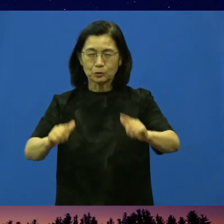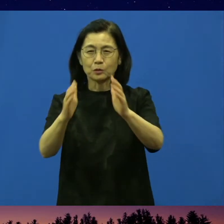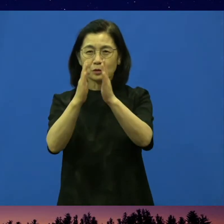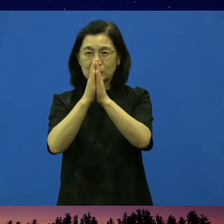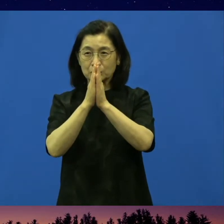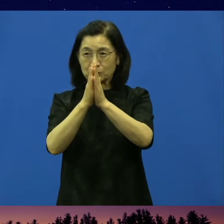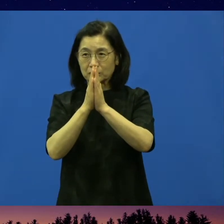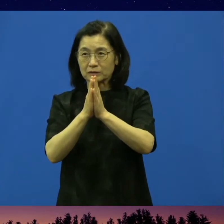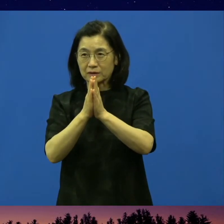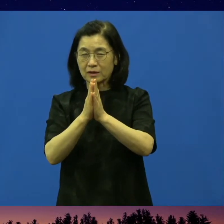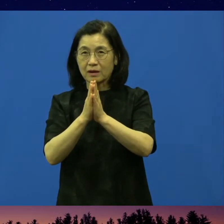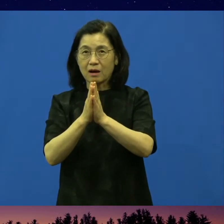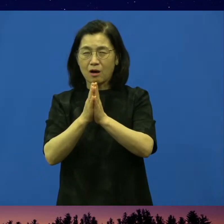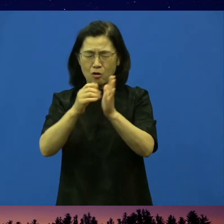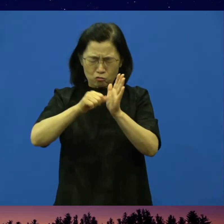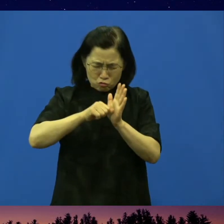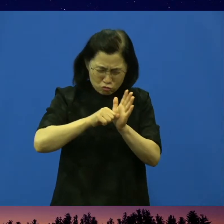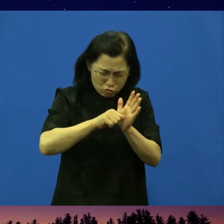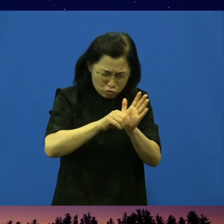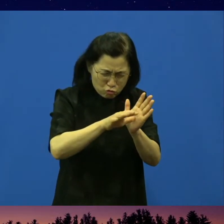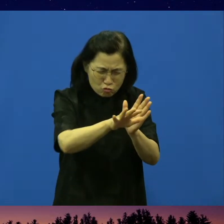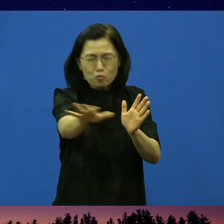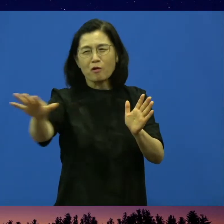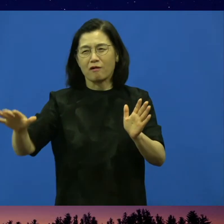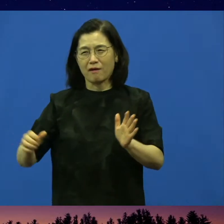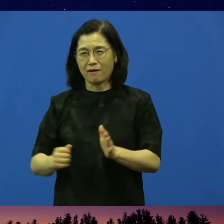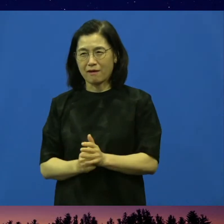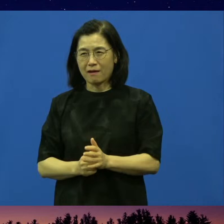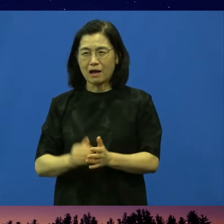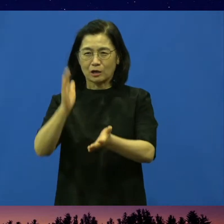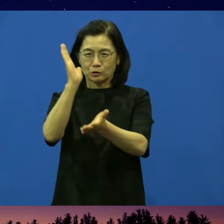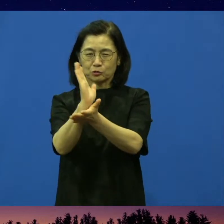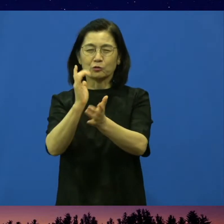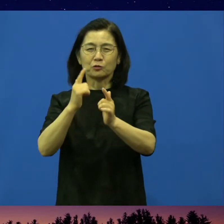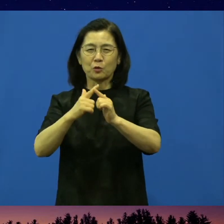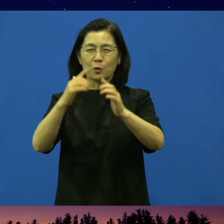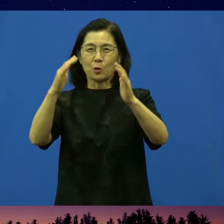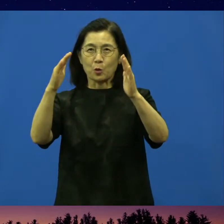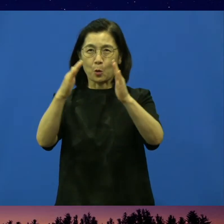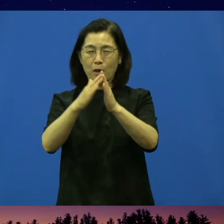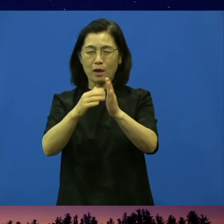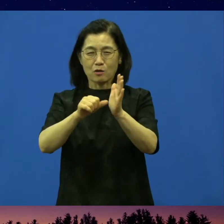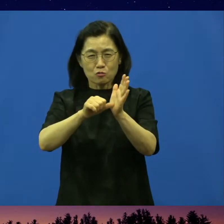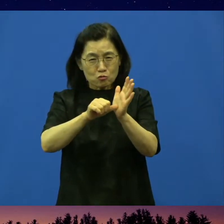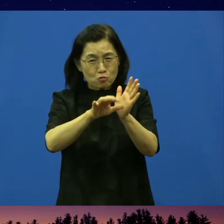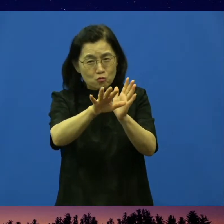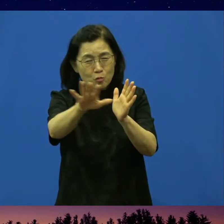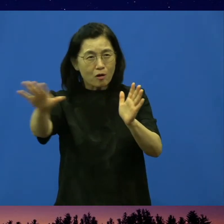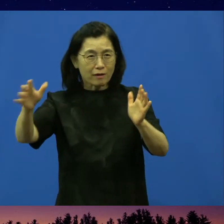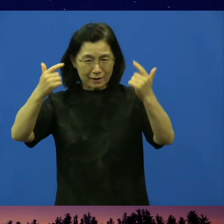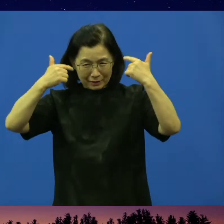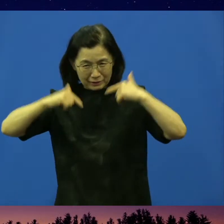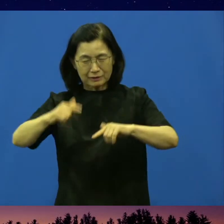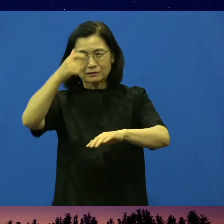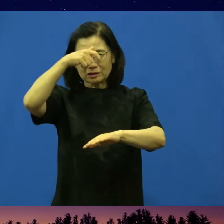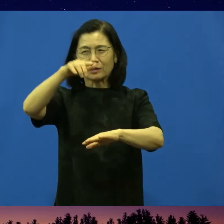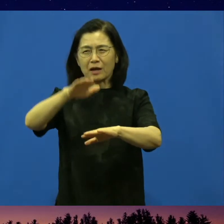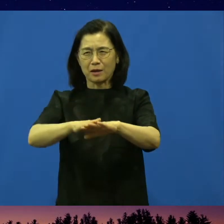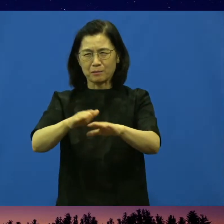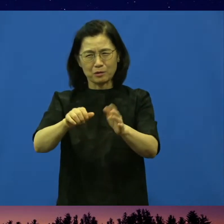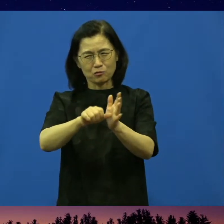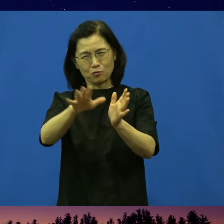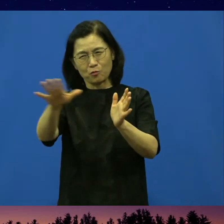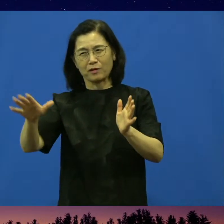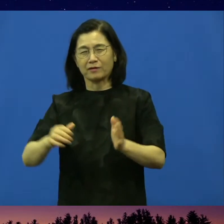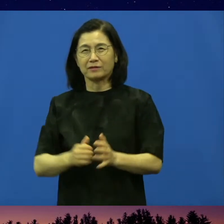유명해졌어요. 모두가 체라체라를 얘기해요. 얼마나 그렇게 우리도 모르는 사이에 우리 수영동의